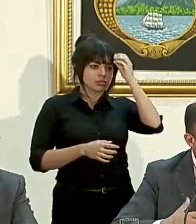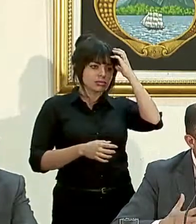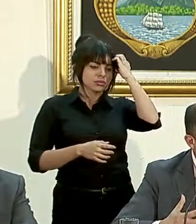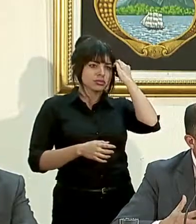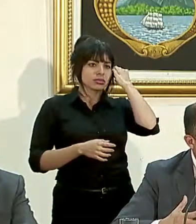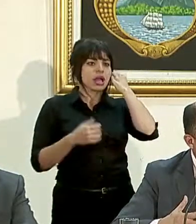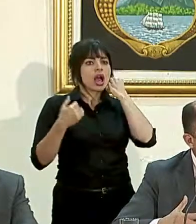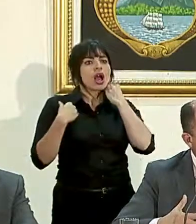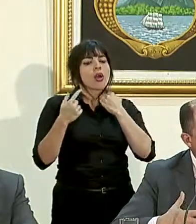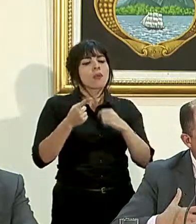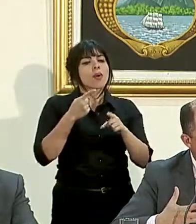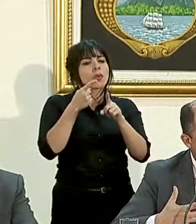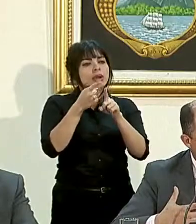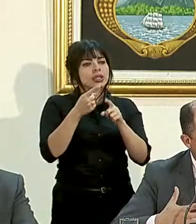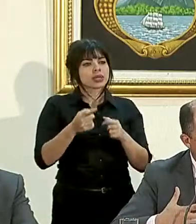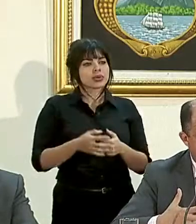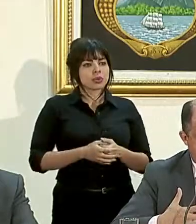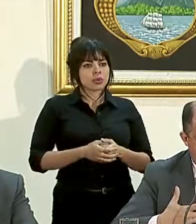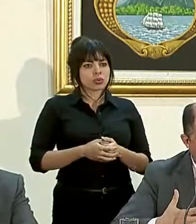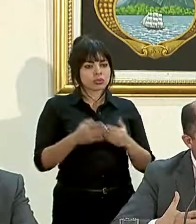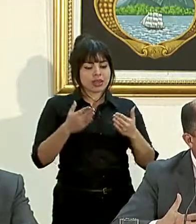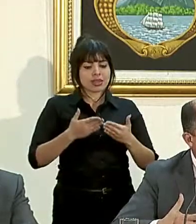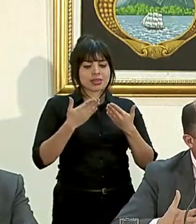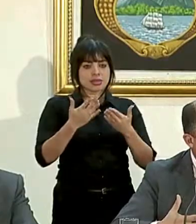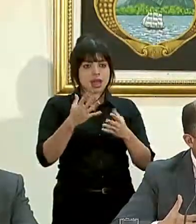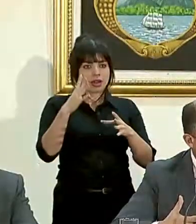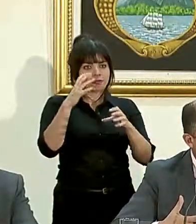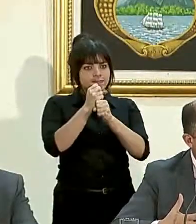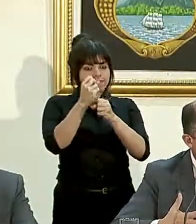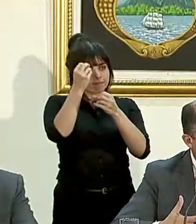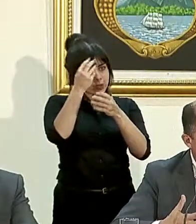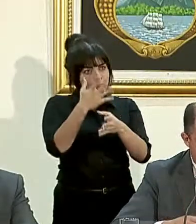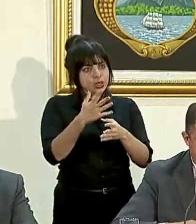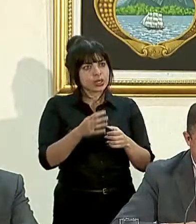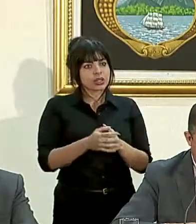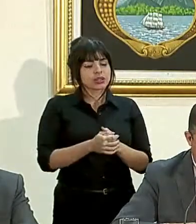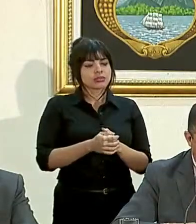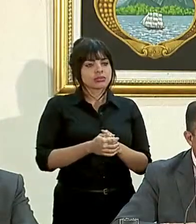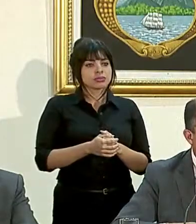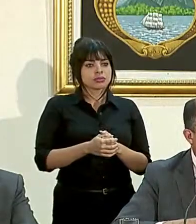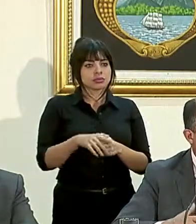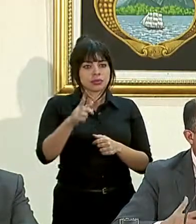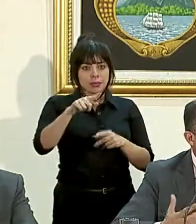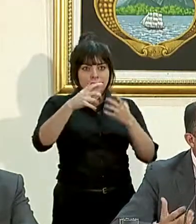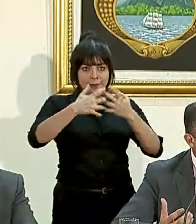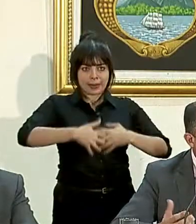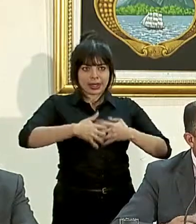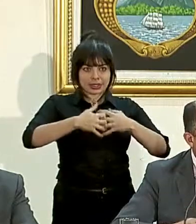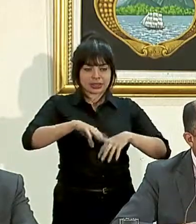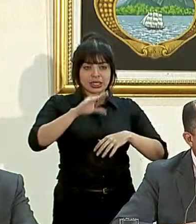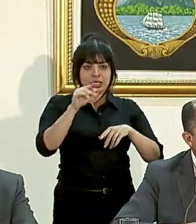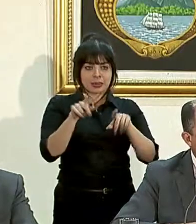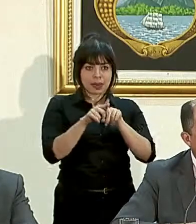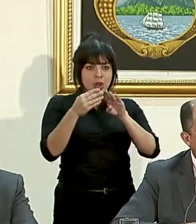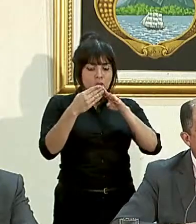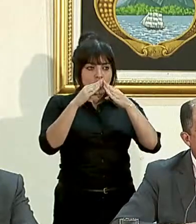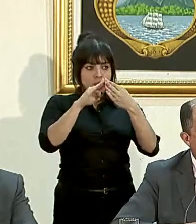tiene como objetivo dar cuenta a esas empresas y a la